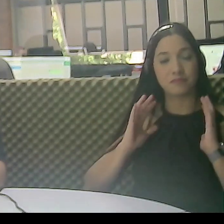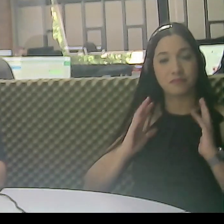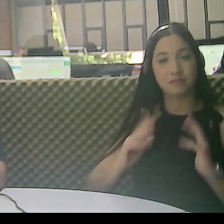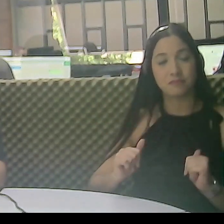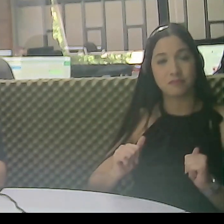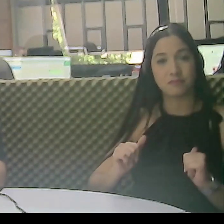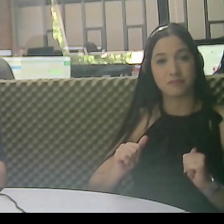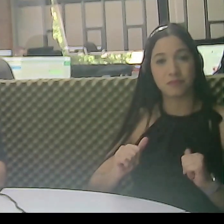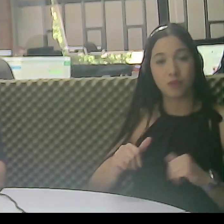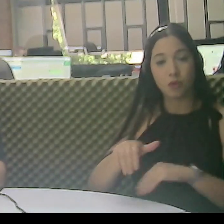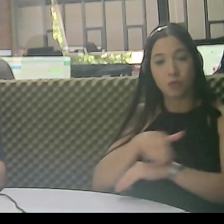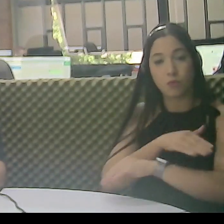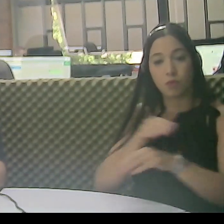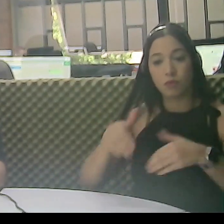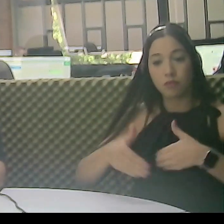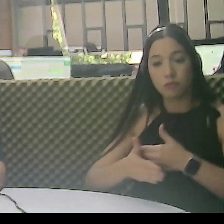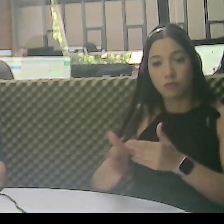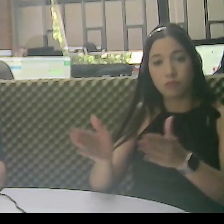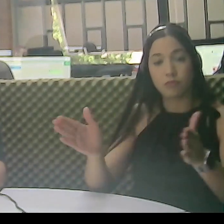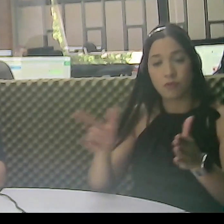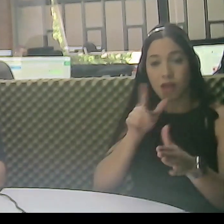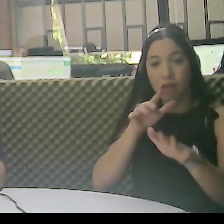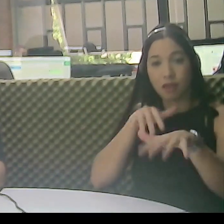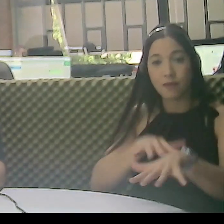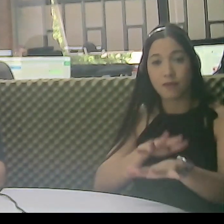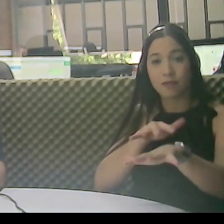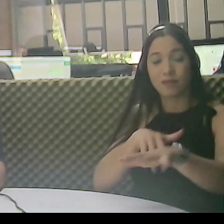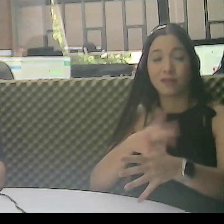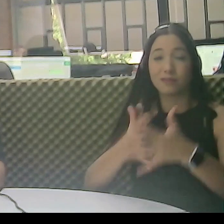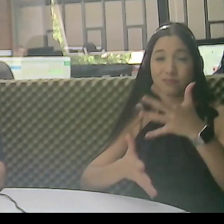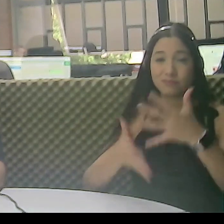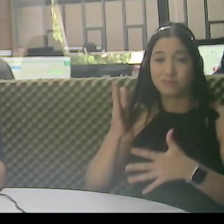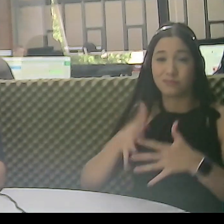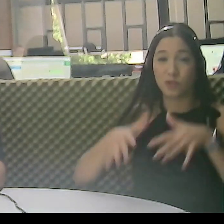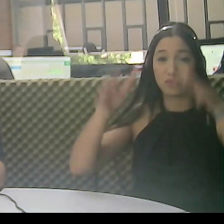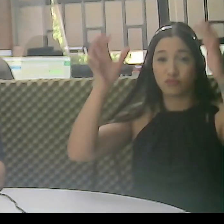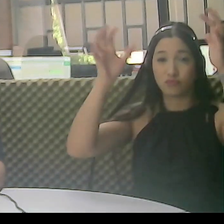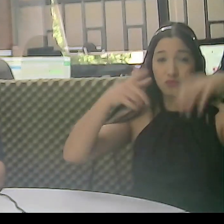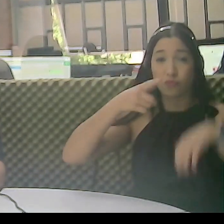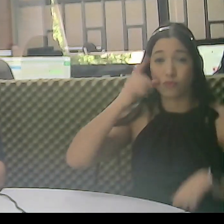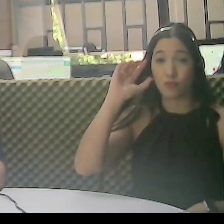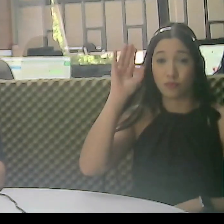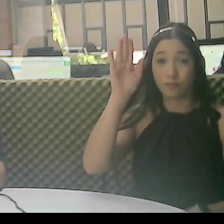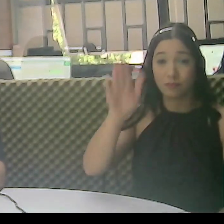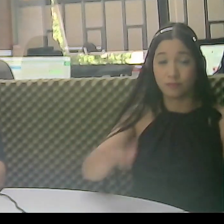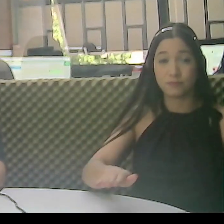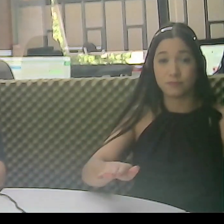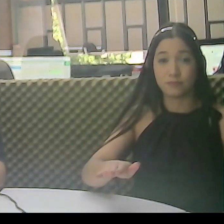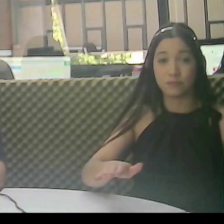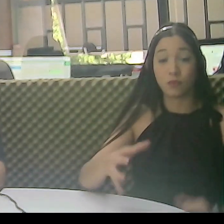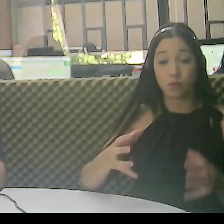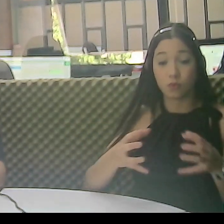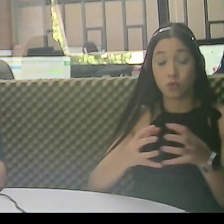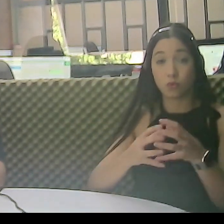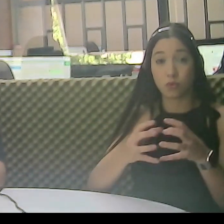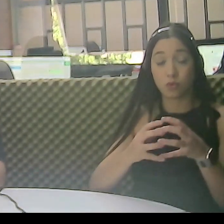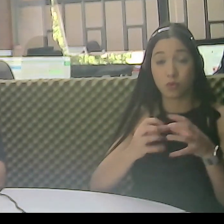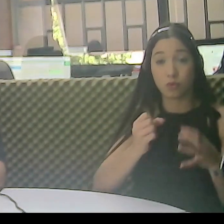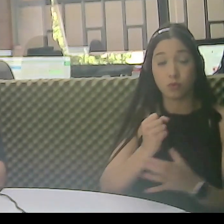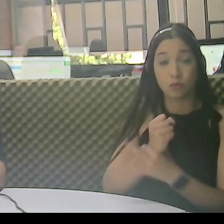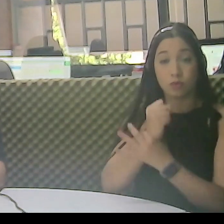e desobstrução de vias e córregos da cidade afetados pelo temporal da tarde de ontem. Equipes da Defesa